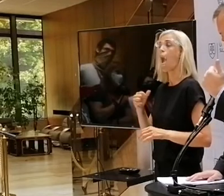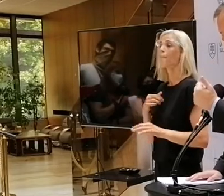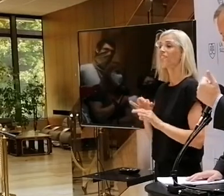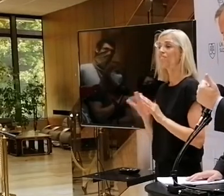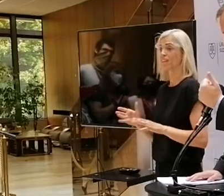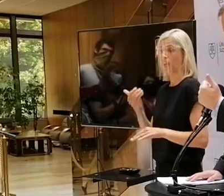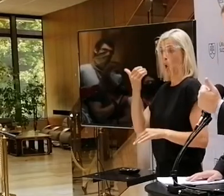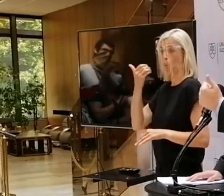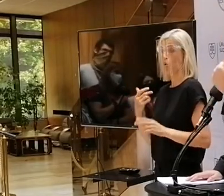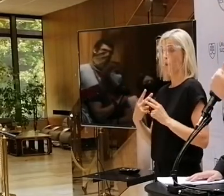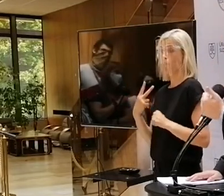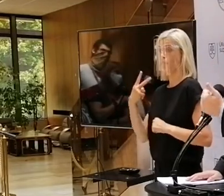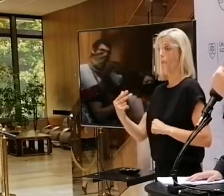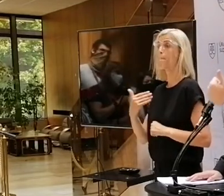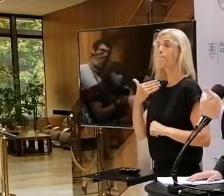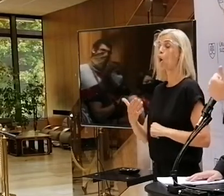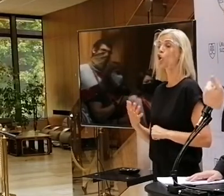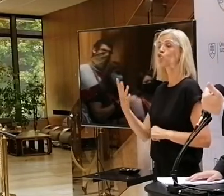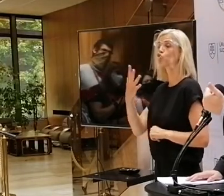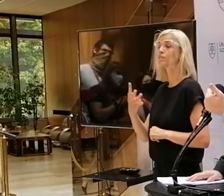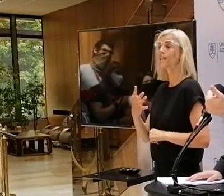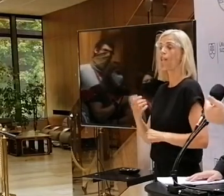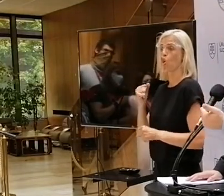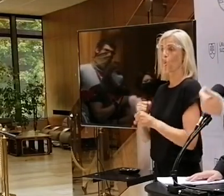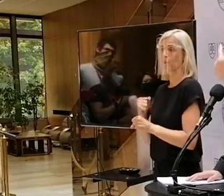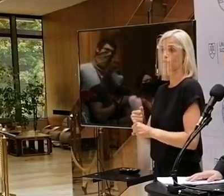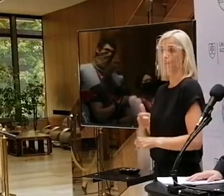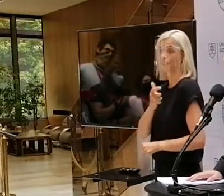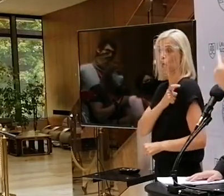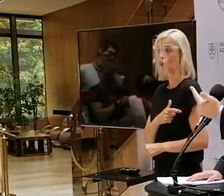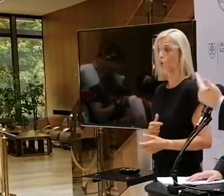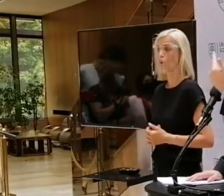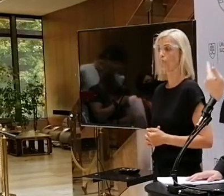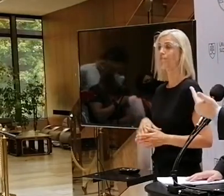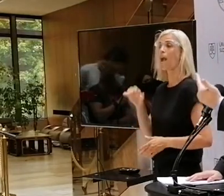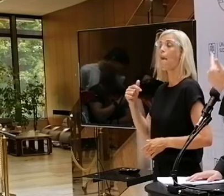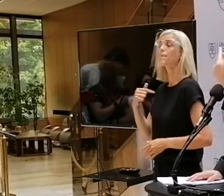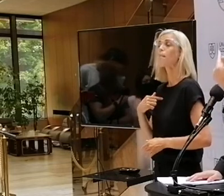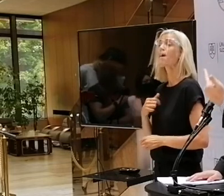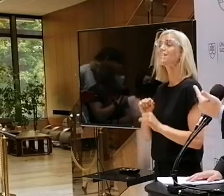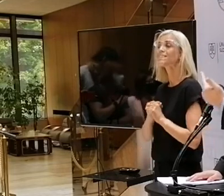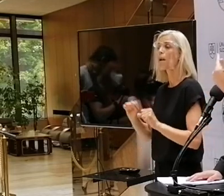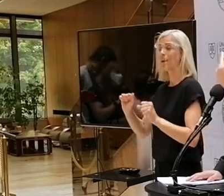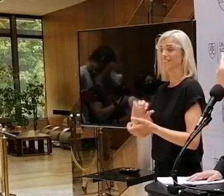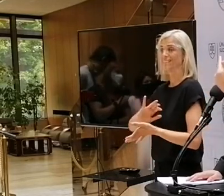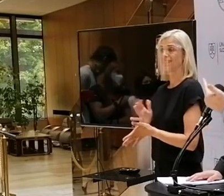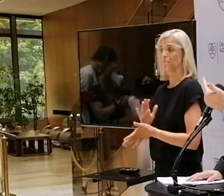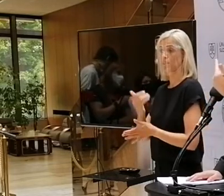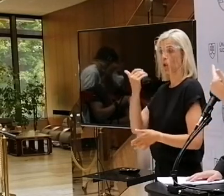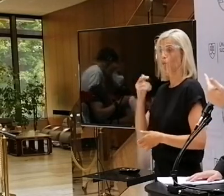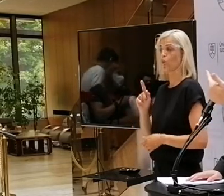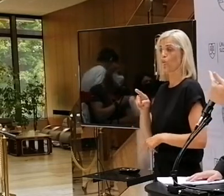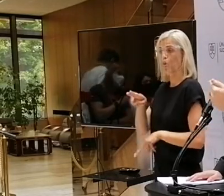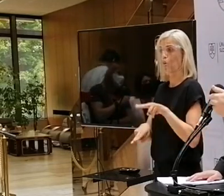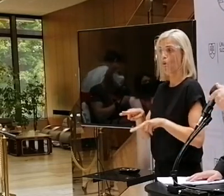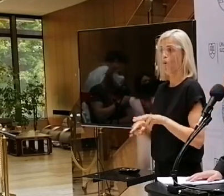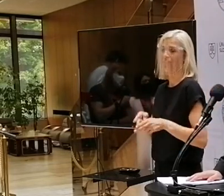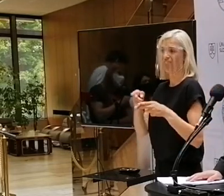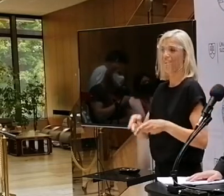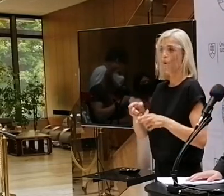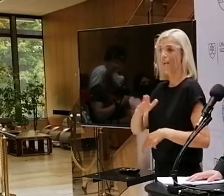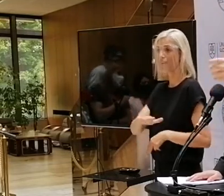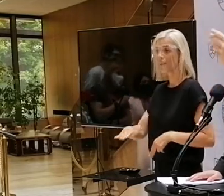ľuďom odchádzať do dôchodku po 40 odpracovaných rokoch, tak, aby sme zabránili diskriminácii ľudí, ktorí sa starali o výchovu detí a